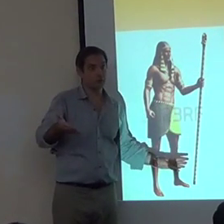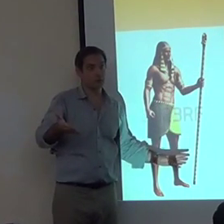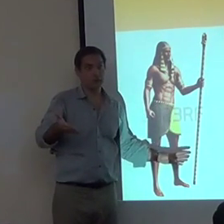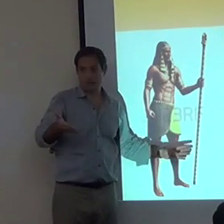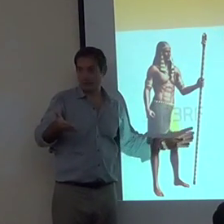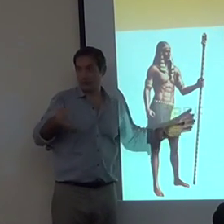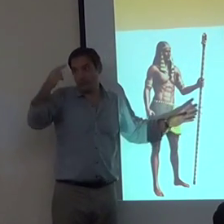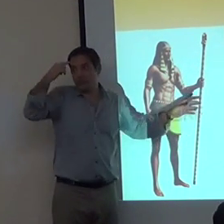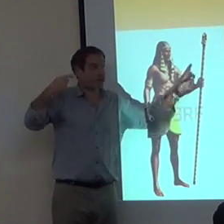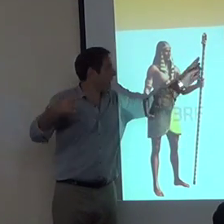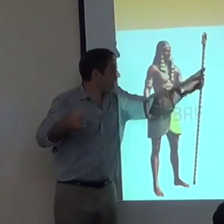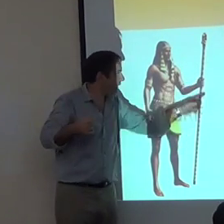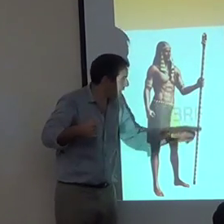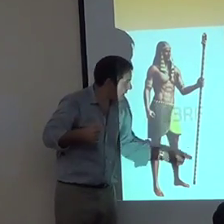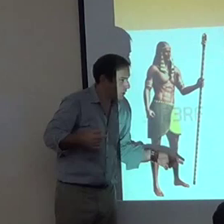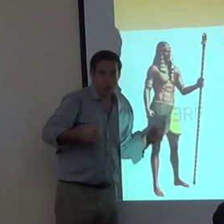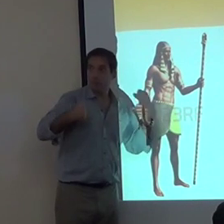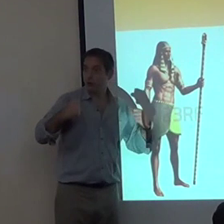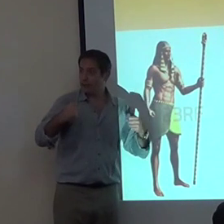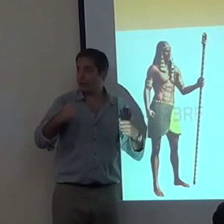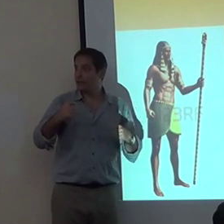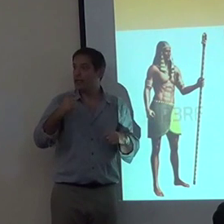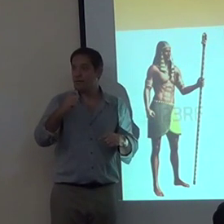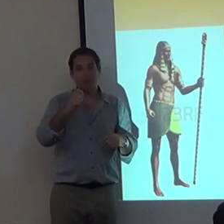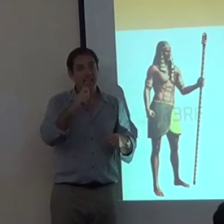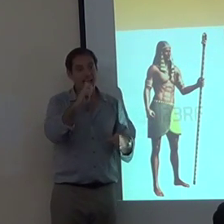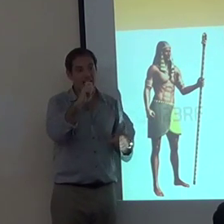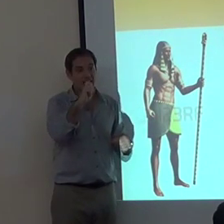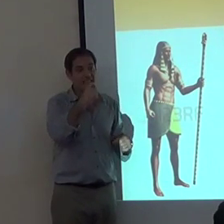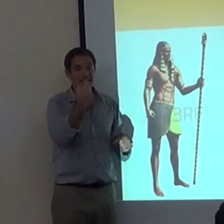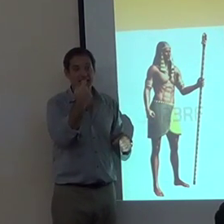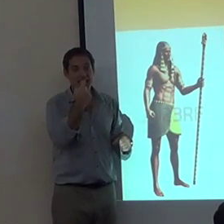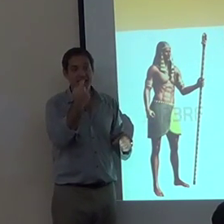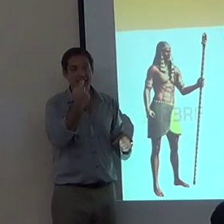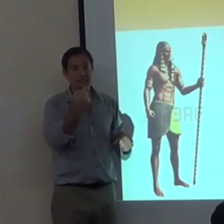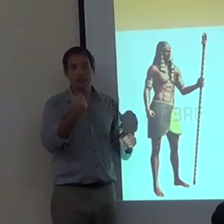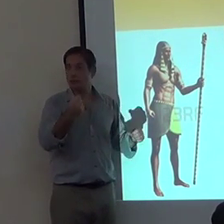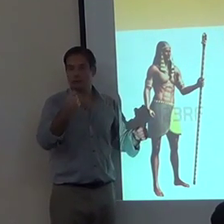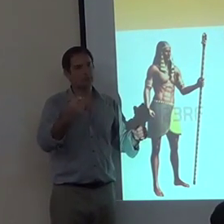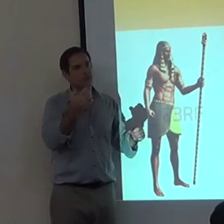No. Yo pienso que este fuerte. Metal.